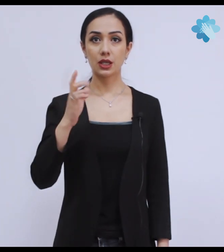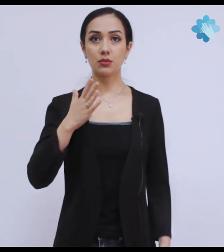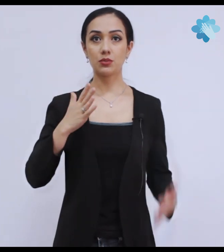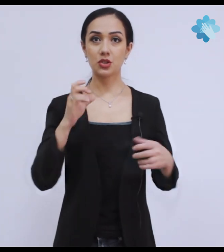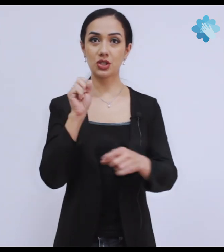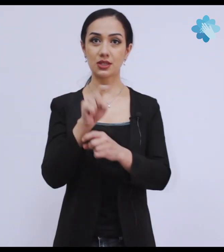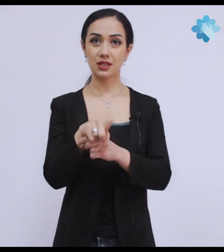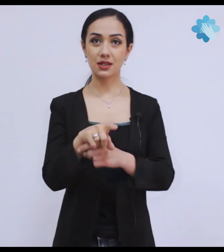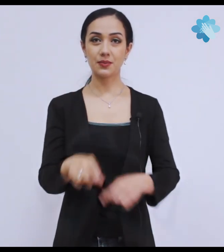химчистка